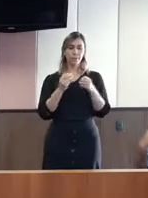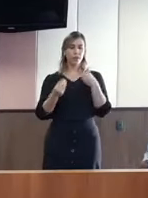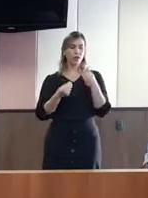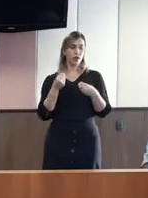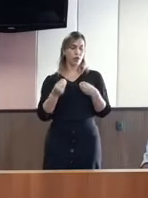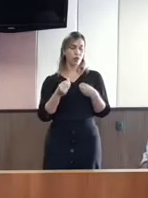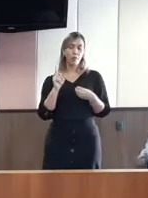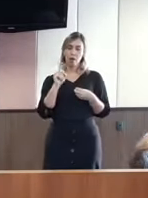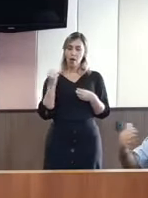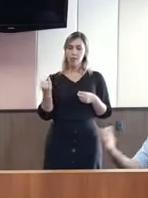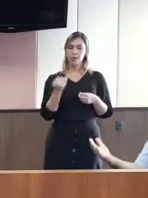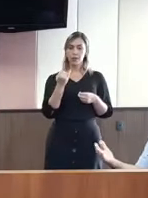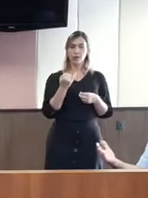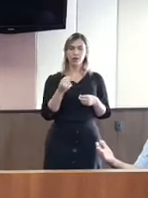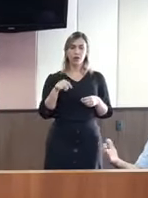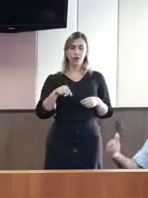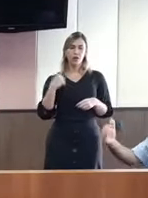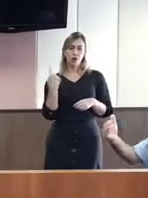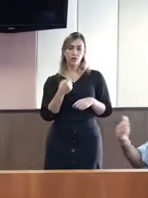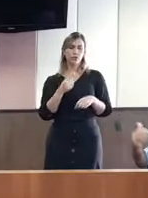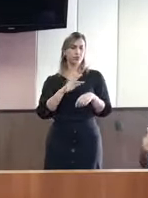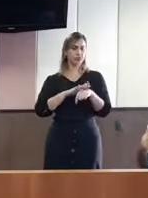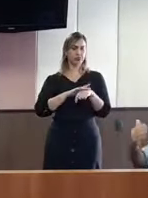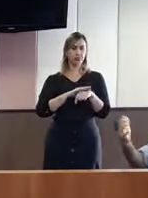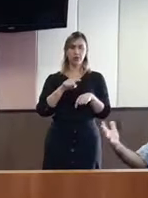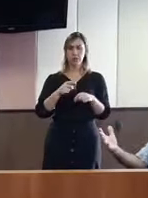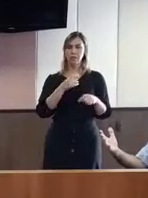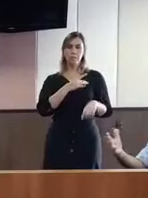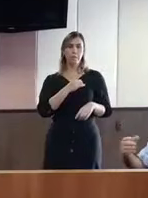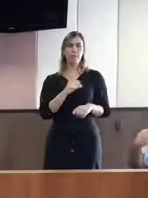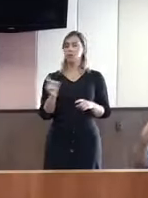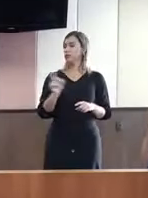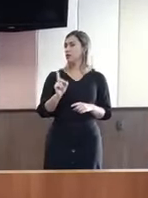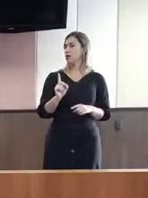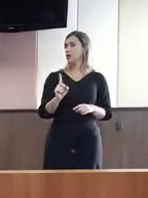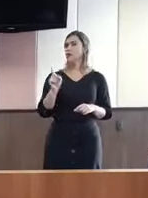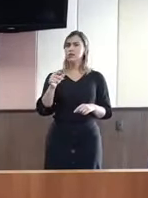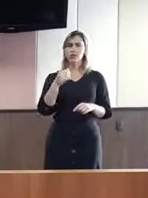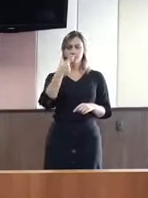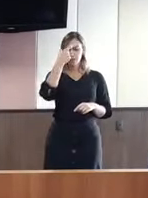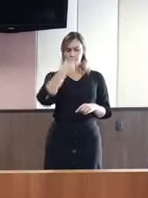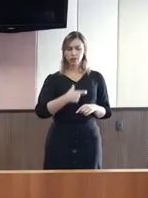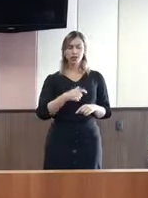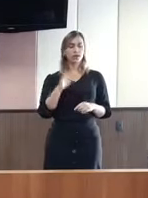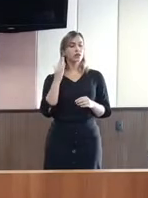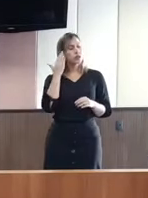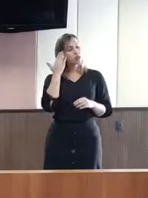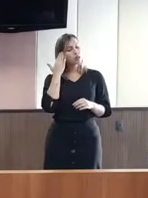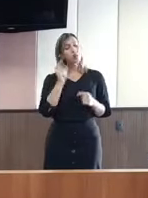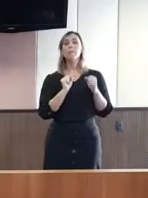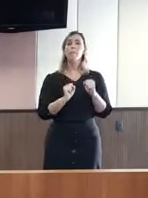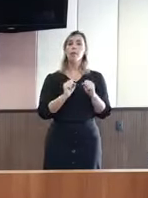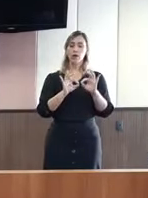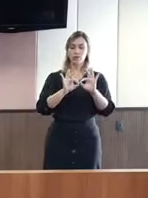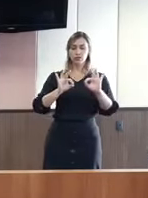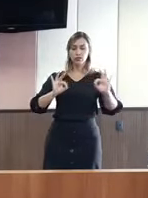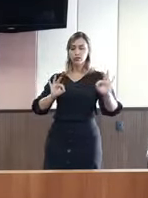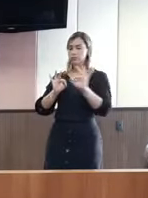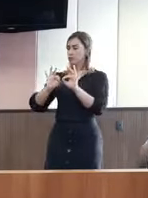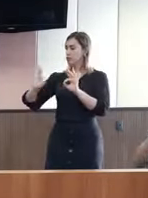isso é efetivo, ninguém aqui está com medo por causa disso, nós fizemos exatamente essa postura para vocês terem essa reflexão que pode fazer com